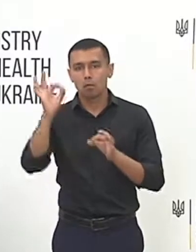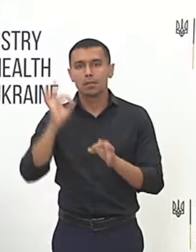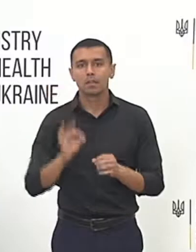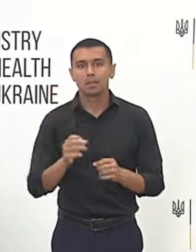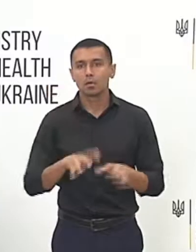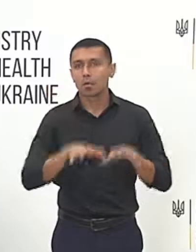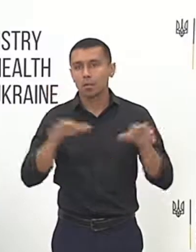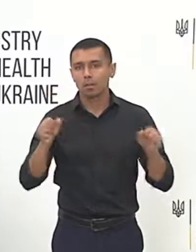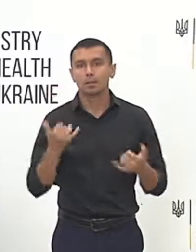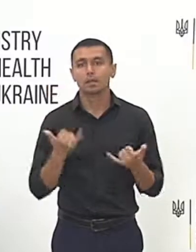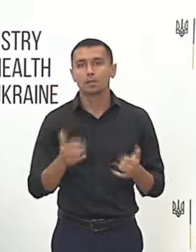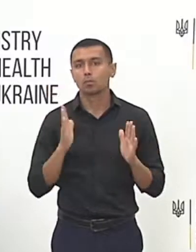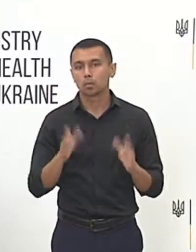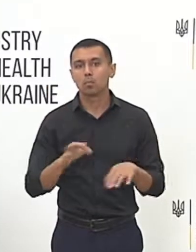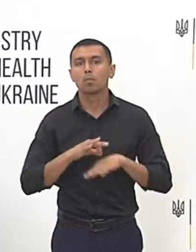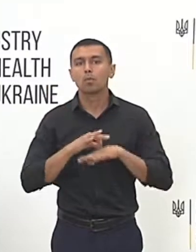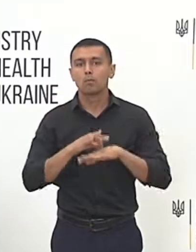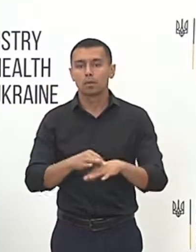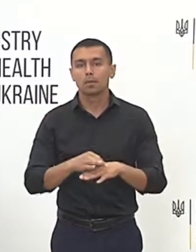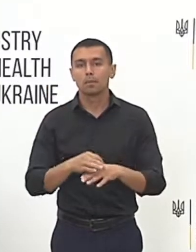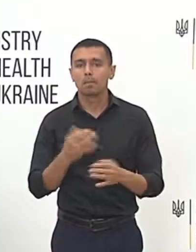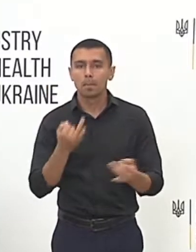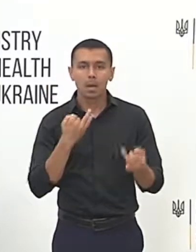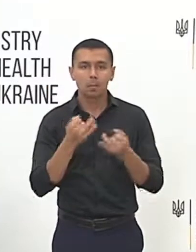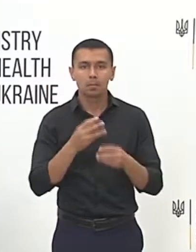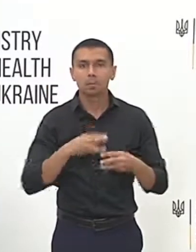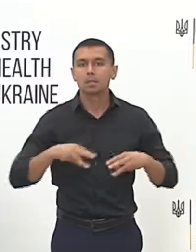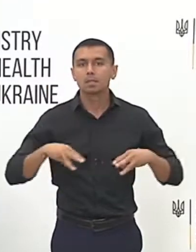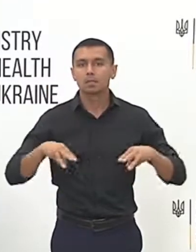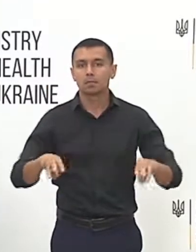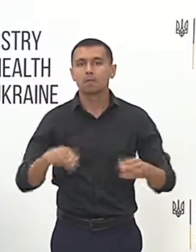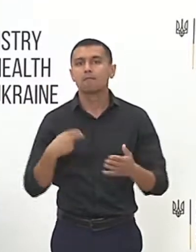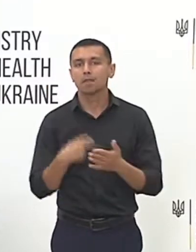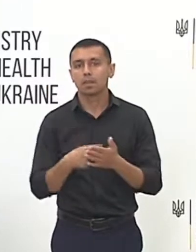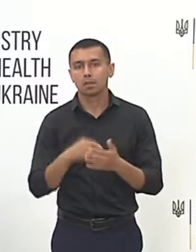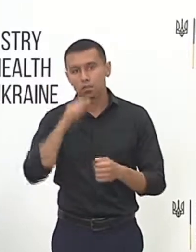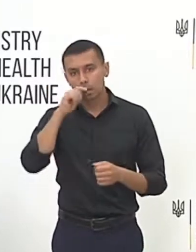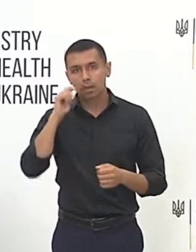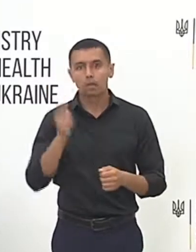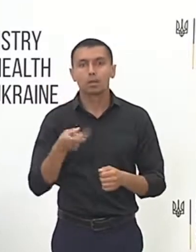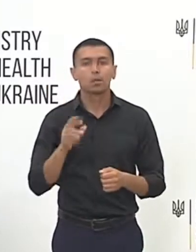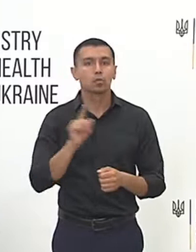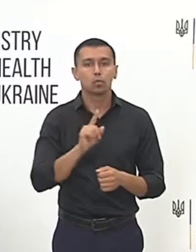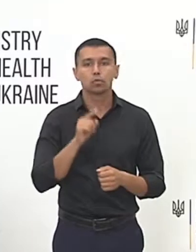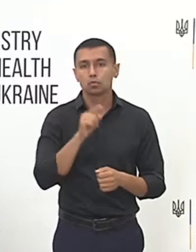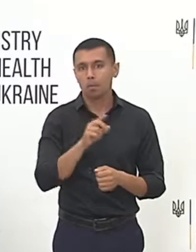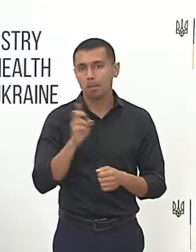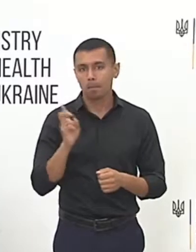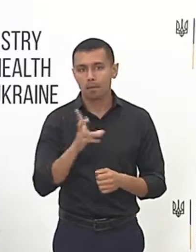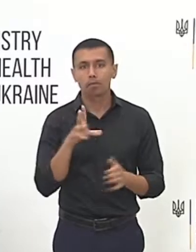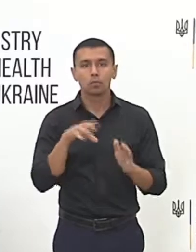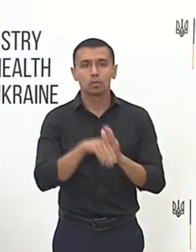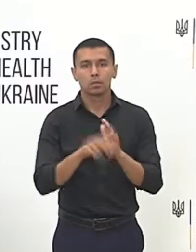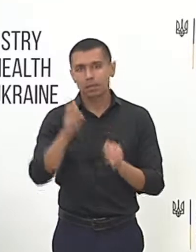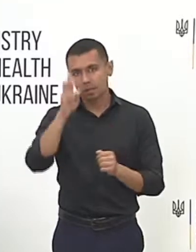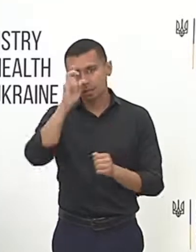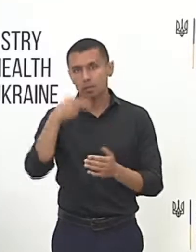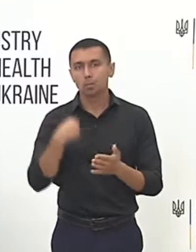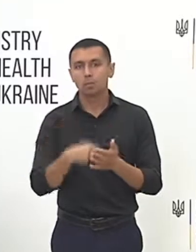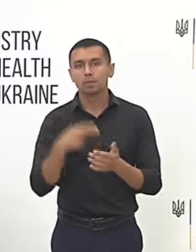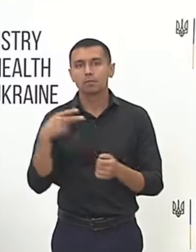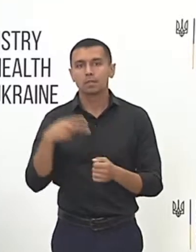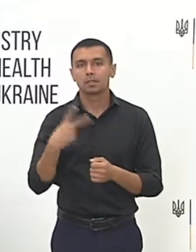охоплення і наразі зараз будемо проводити перемовини з Міністерством фінансів України для того, щоб включити в державний